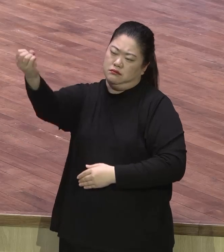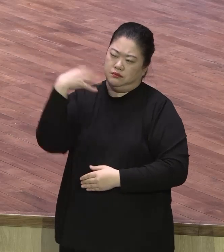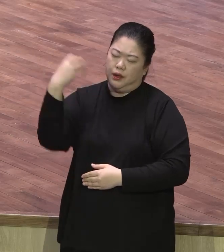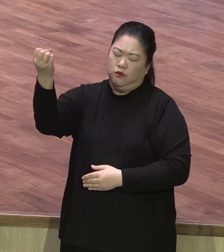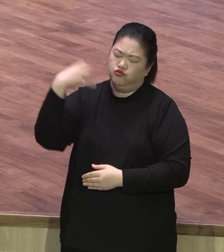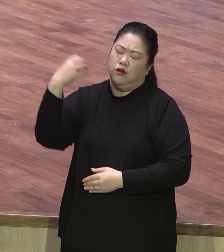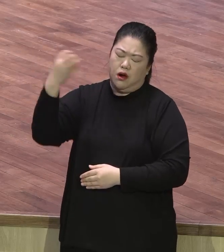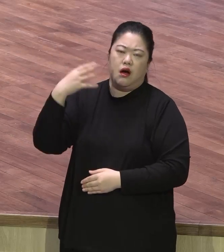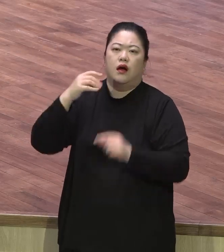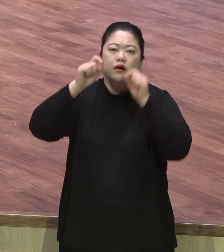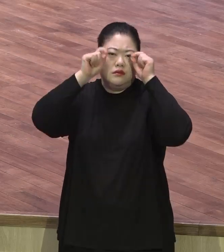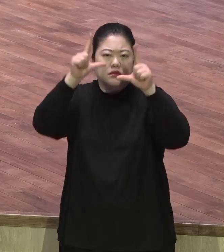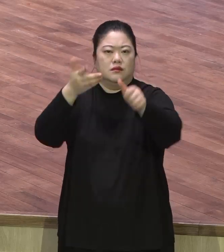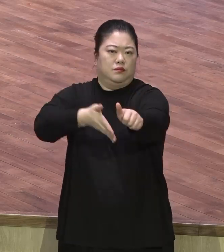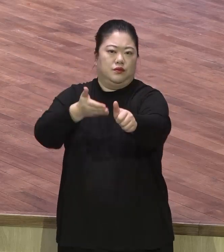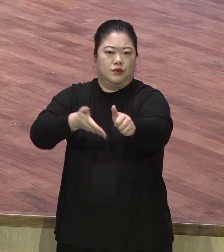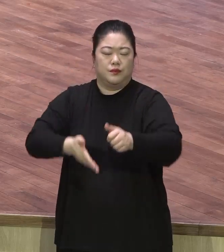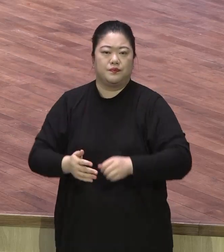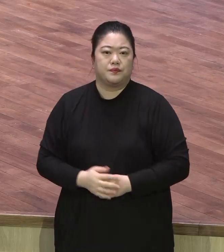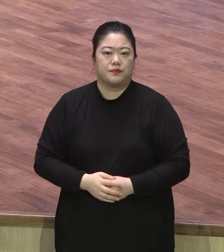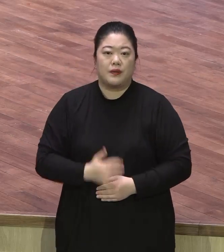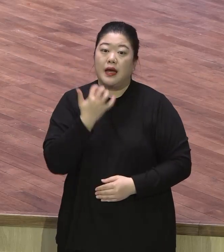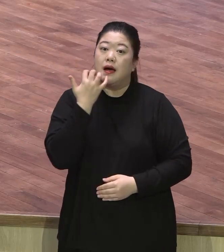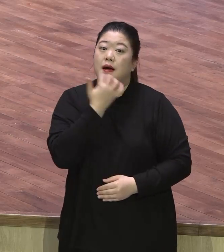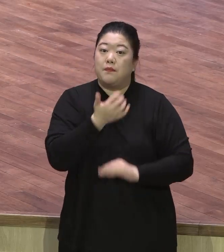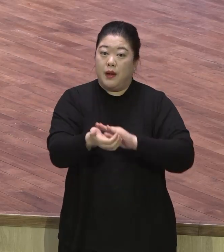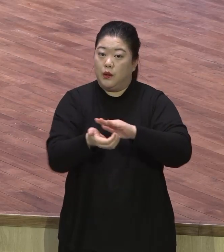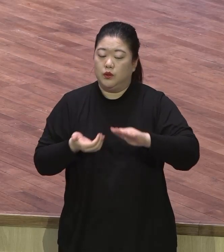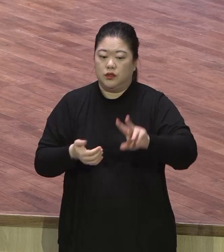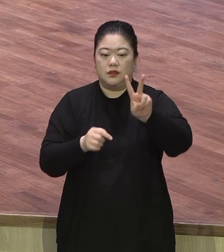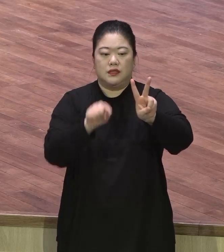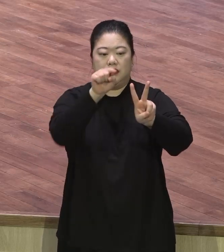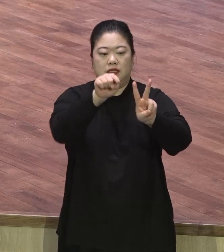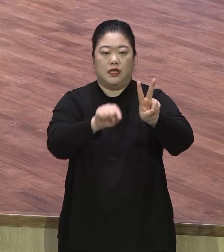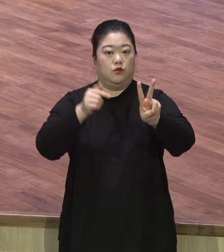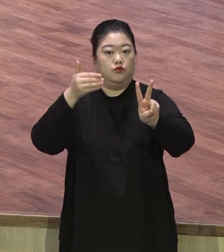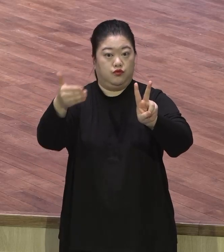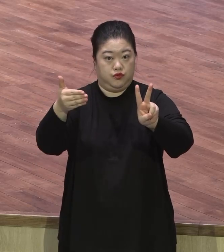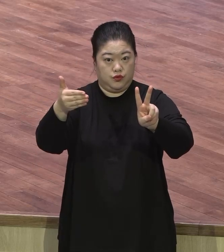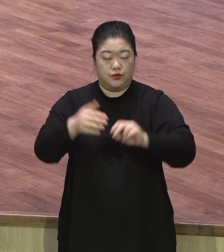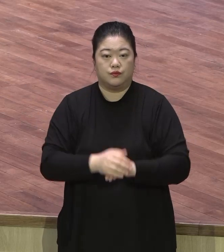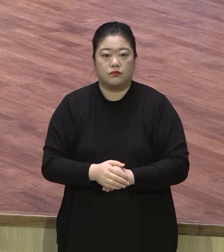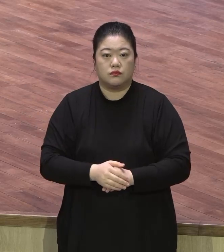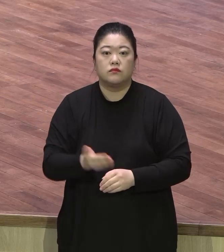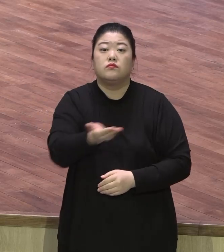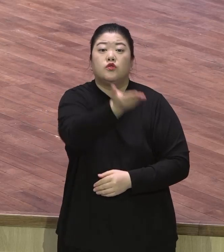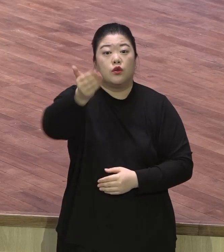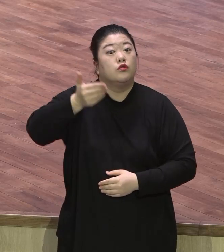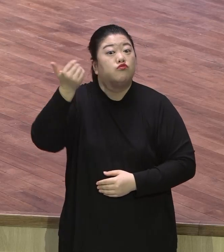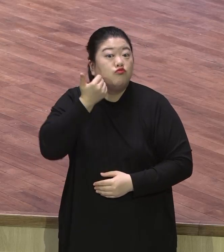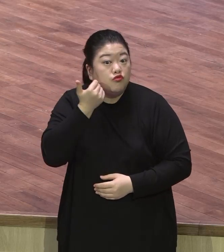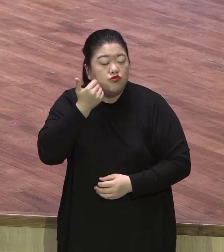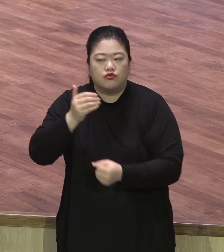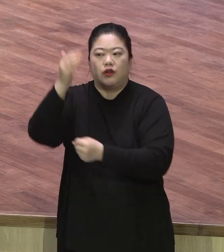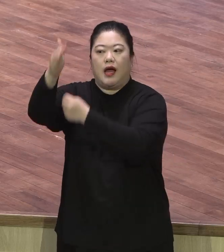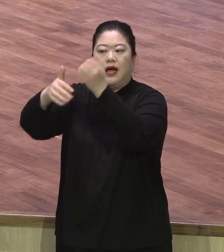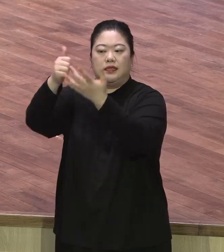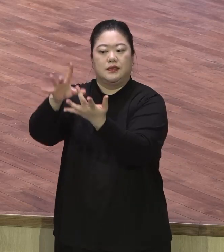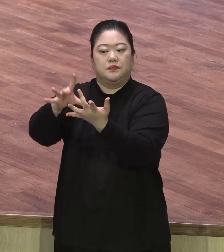베드론스 2장 9절에 본문의 내용과 동일한 신분적 위치를 말하고자 너희는 태카진족 속이요